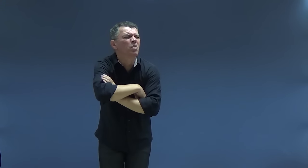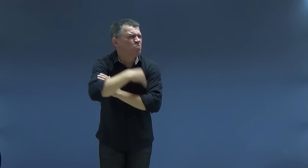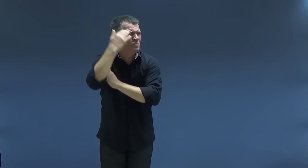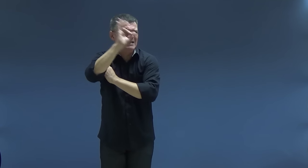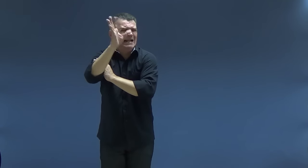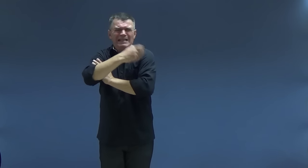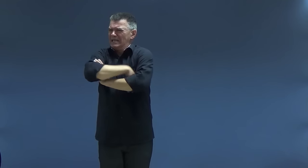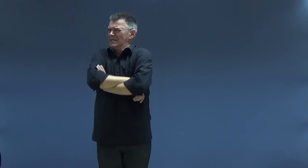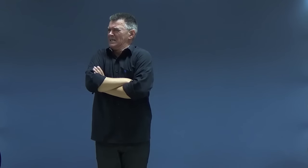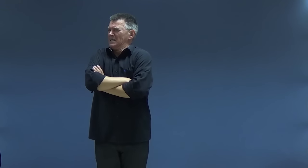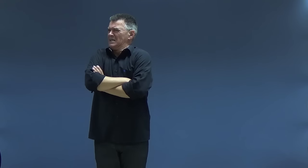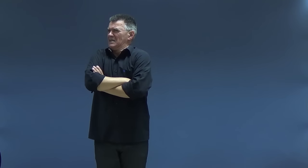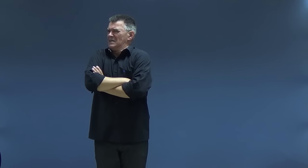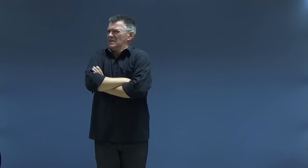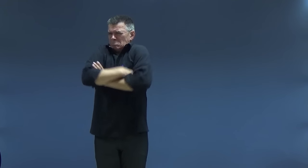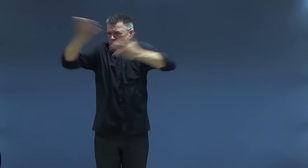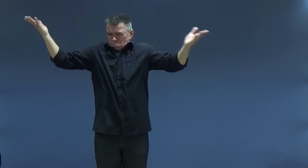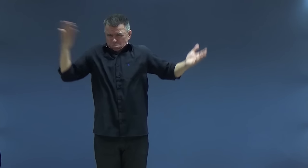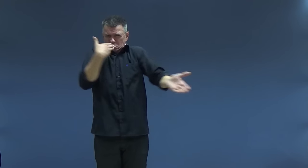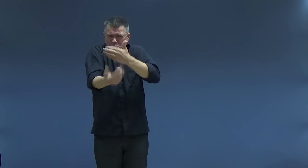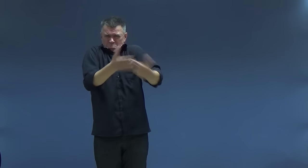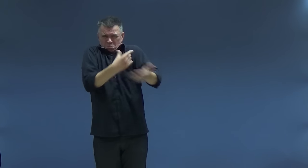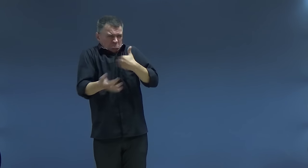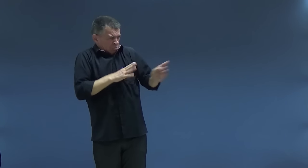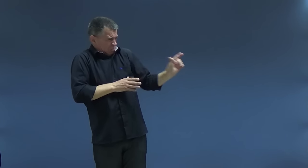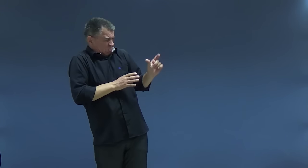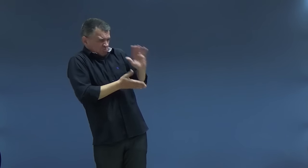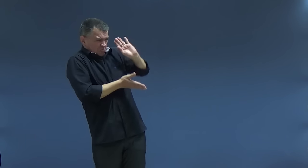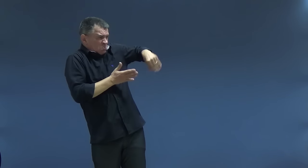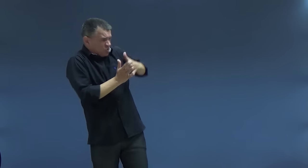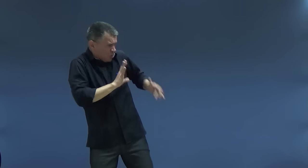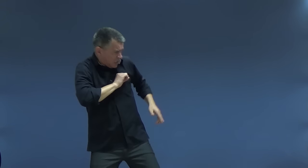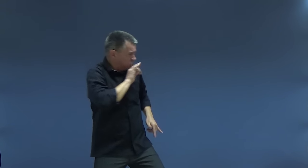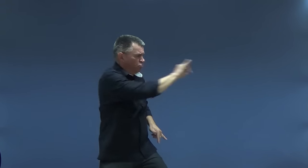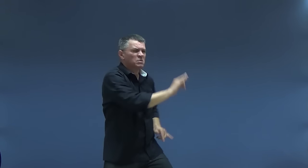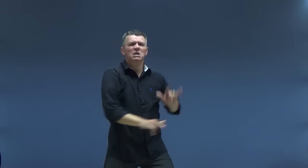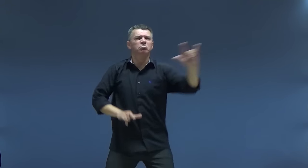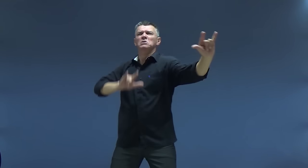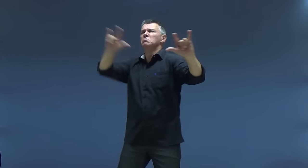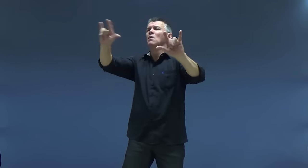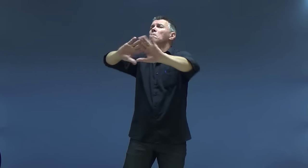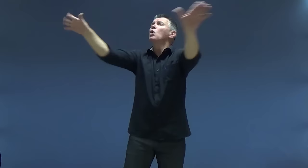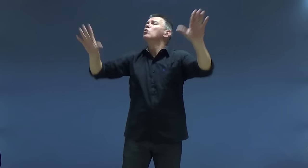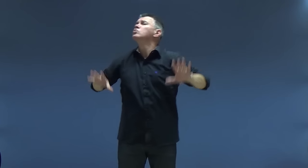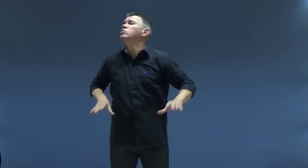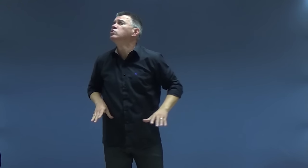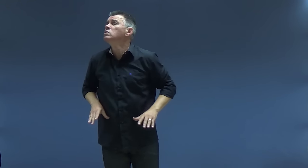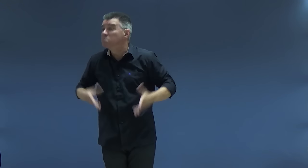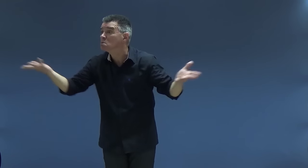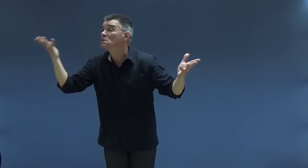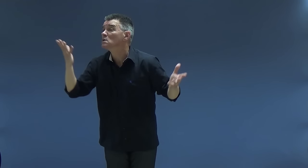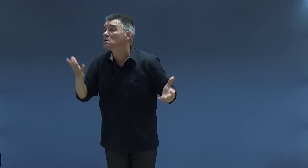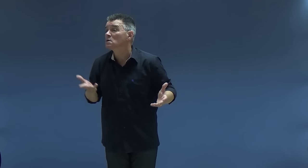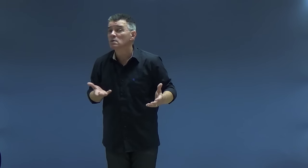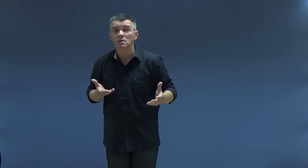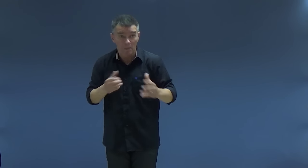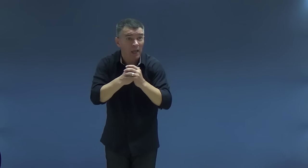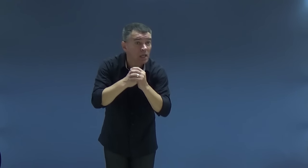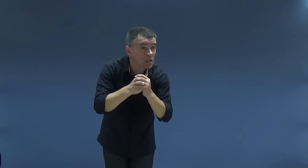desistir? Como assim? Você não entendeu nada, então. É, tanto faz, ele falou pra mim. Não, fale com você. Pronto.